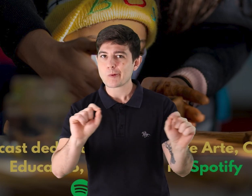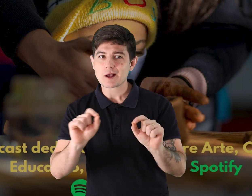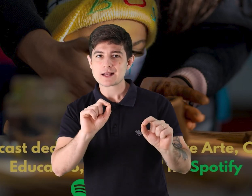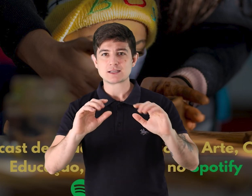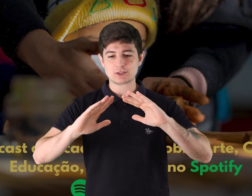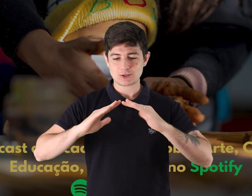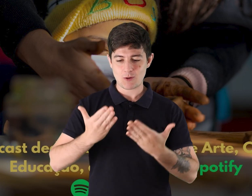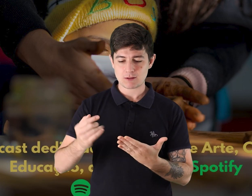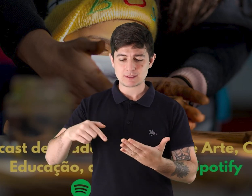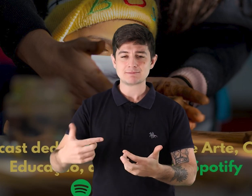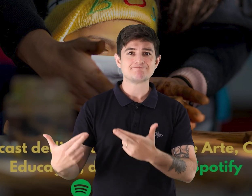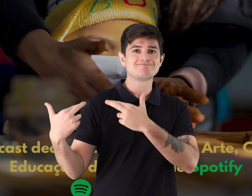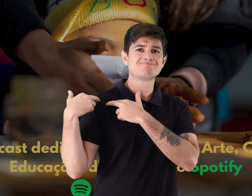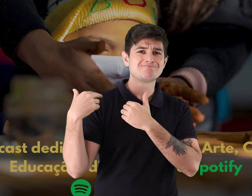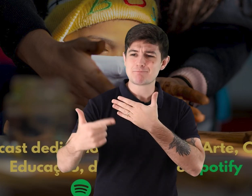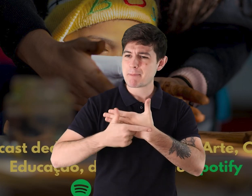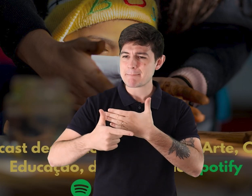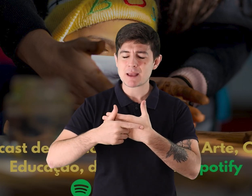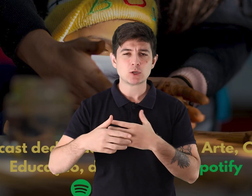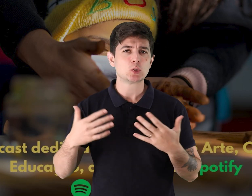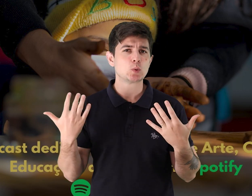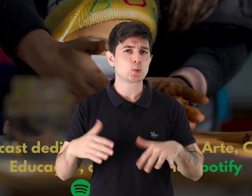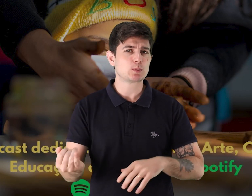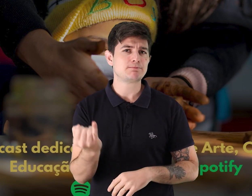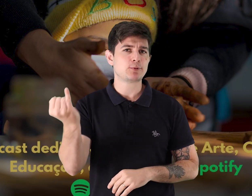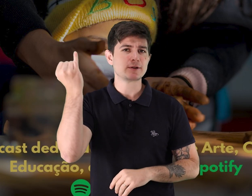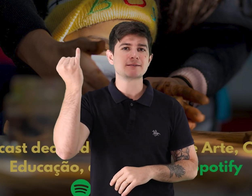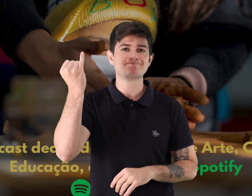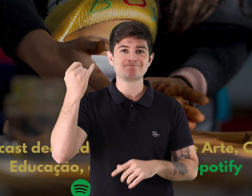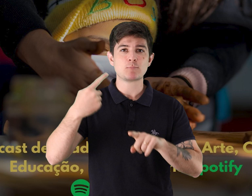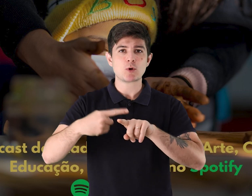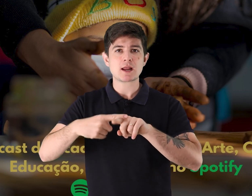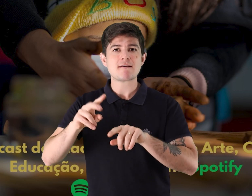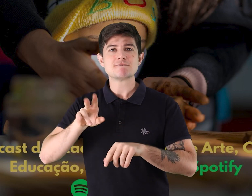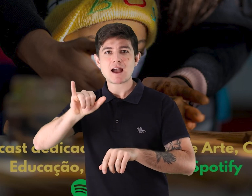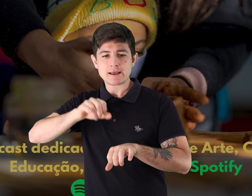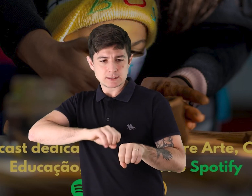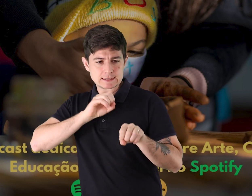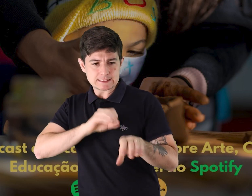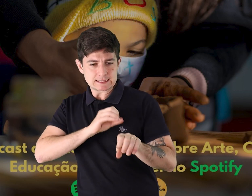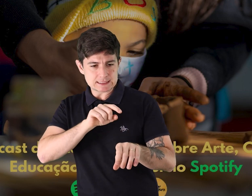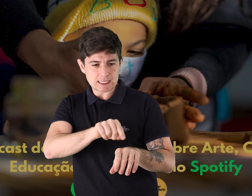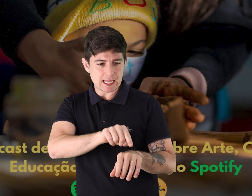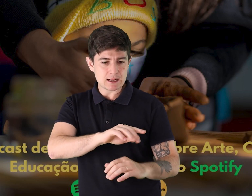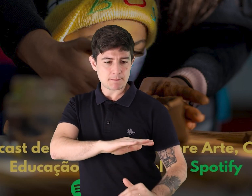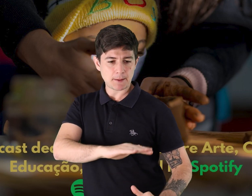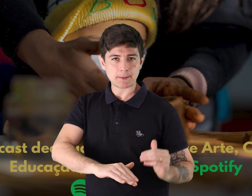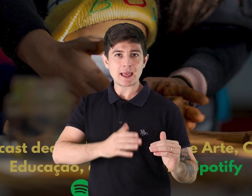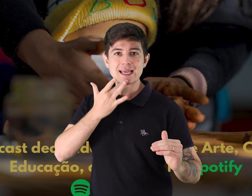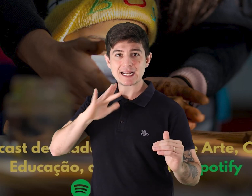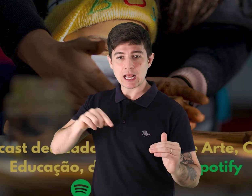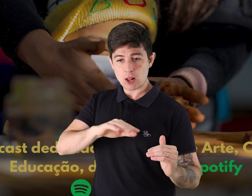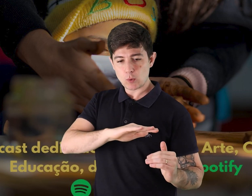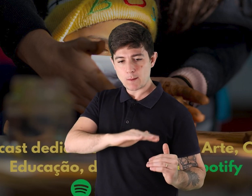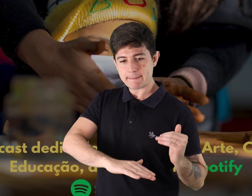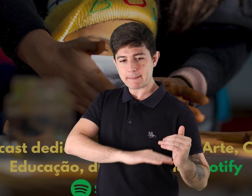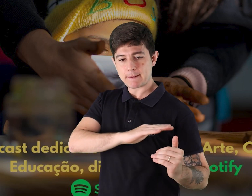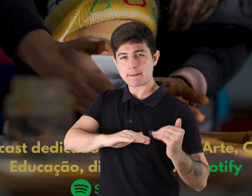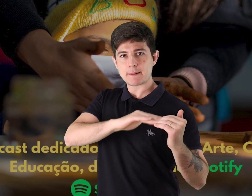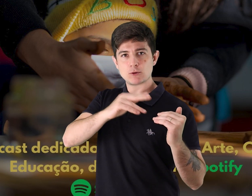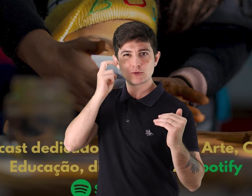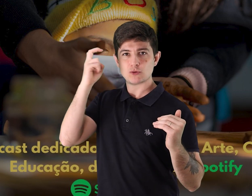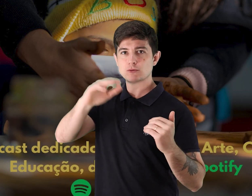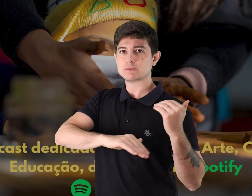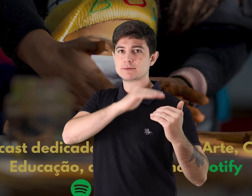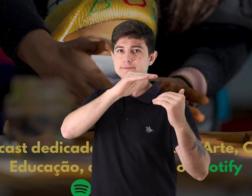Então, a escola exerce um papel fundamental na formação e no desenvolvimento de uma criança. Daí